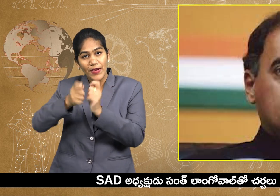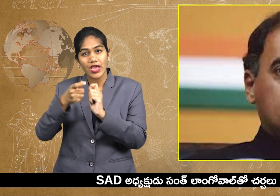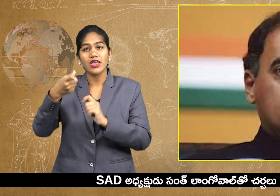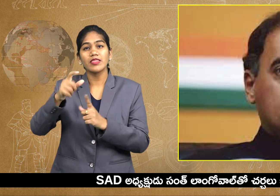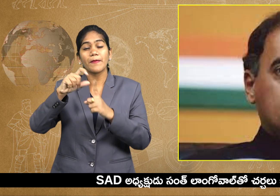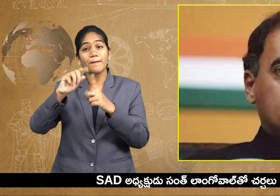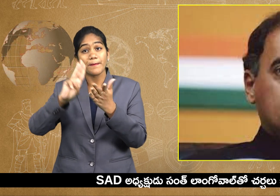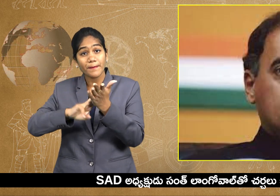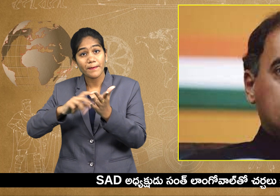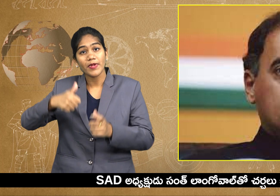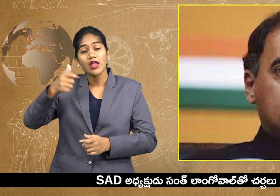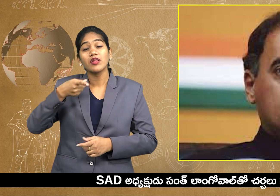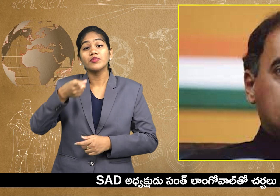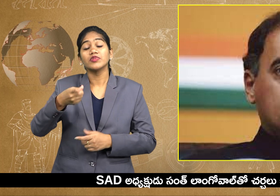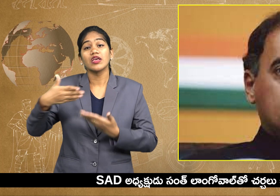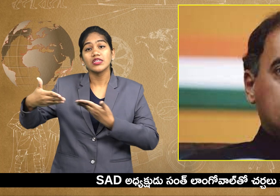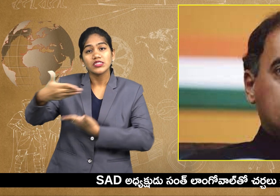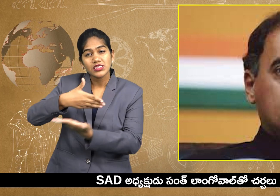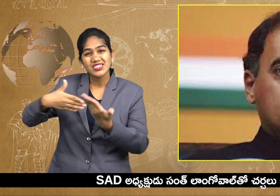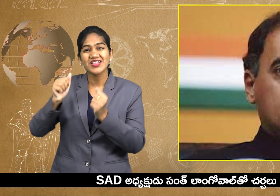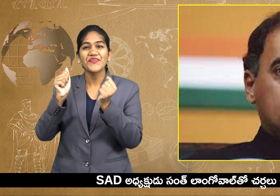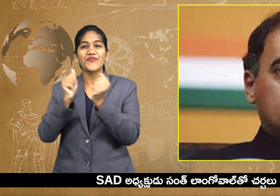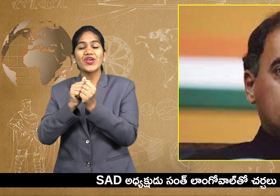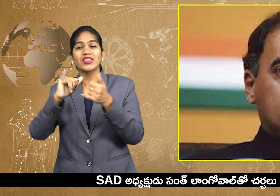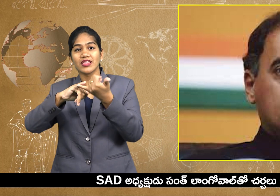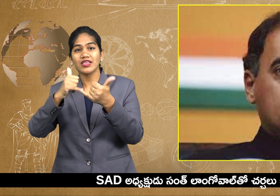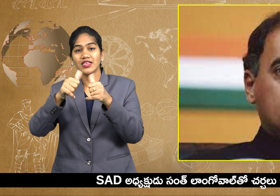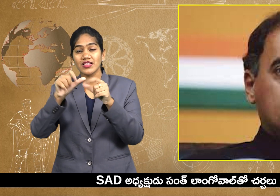ఎస్ఏడి అధ్యక్షుడు సంత్ లాంగోవాల్తో చర్చలు జరిపారు.